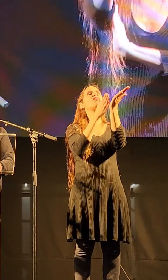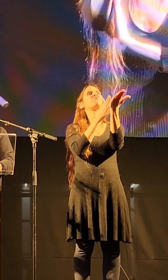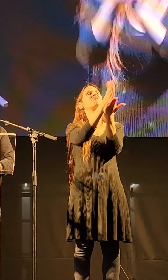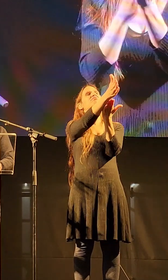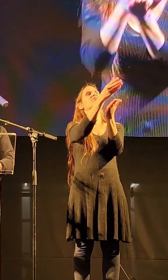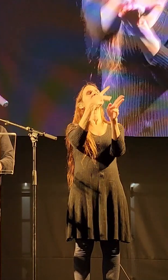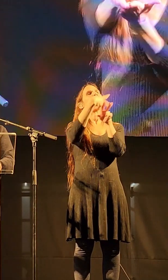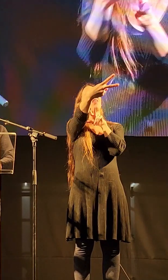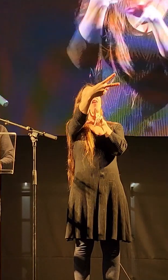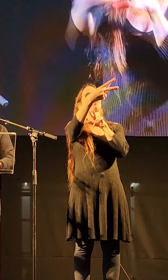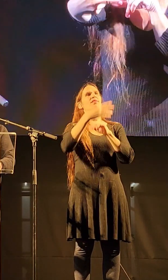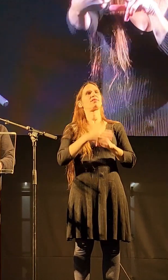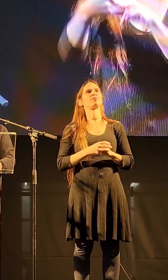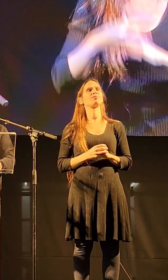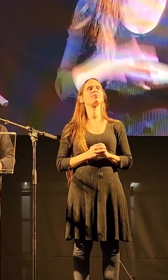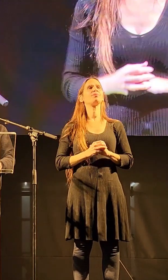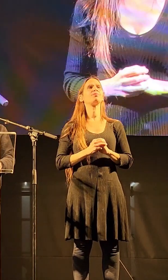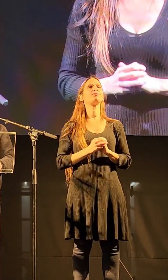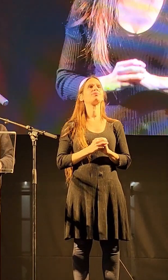בלבד.